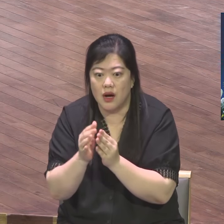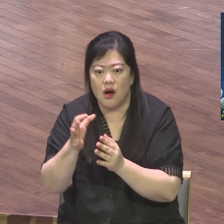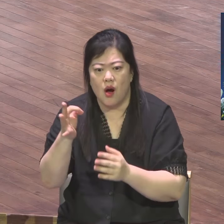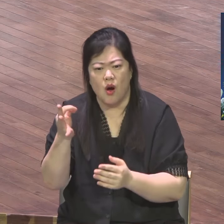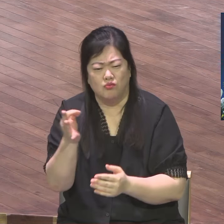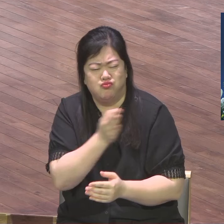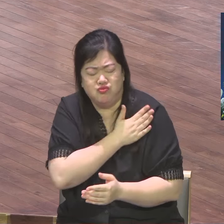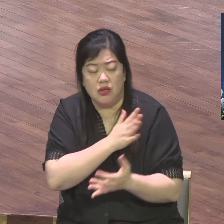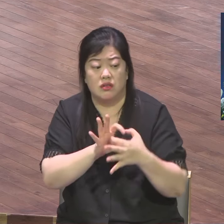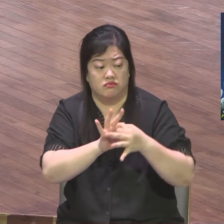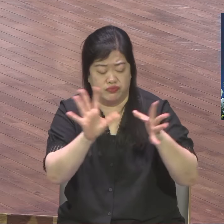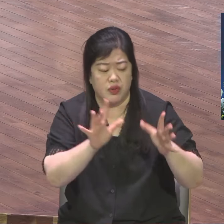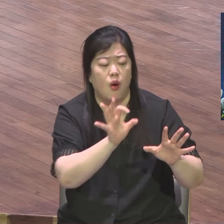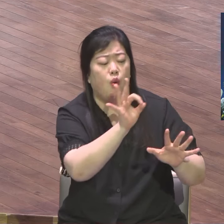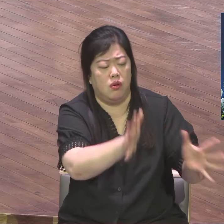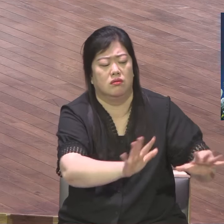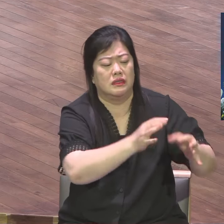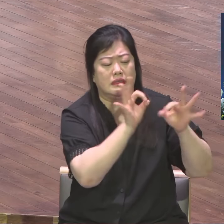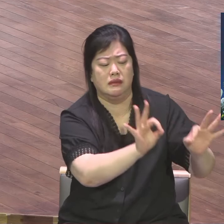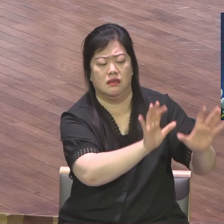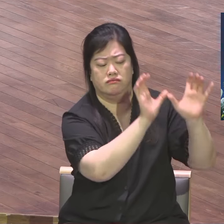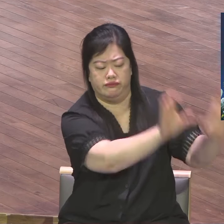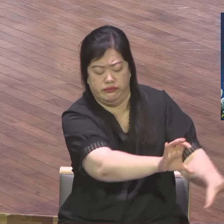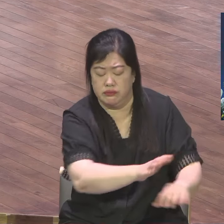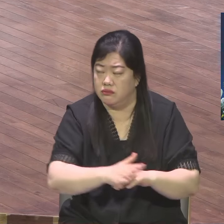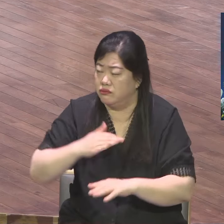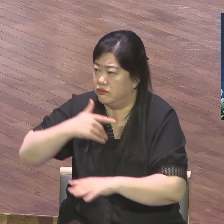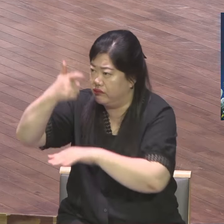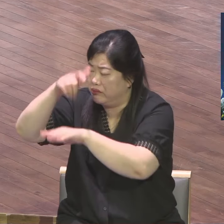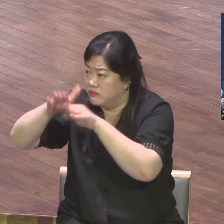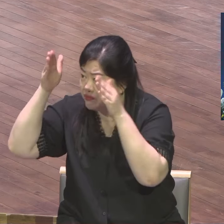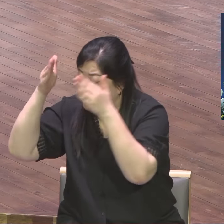주지. 아시겠어요?